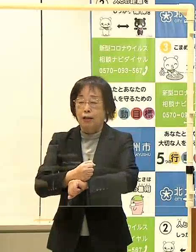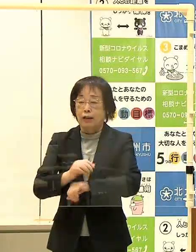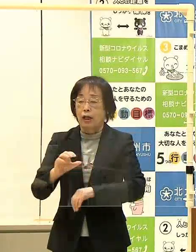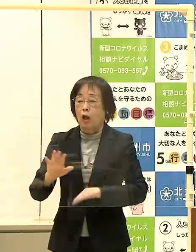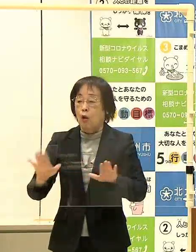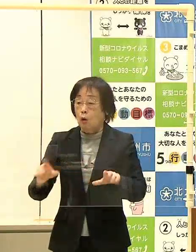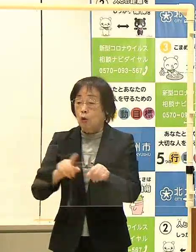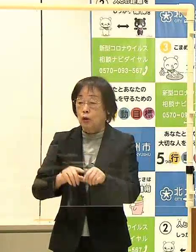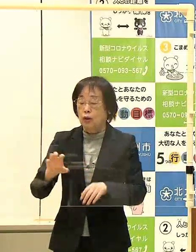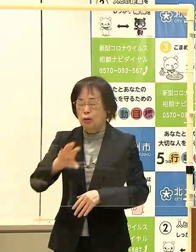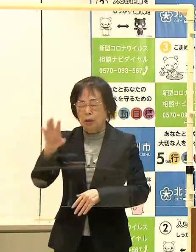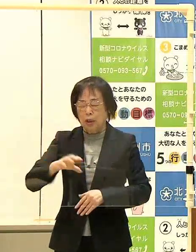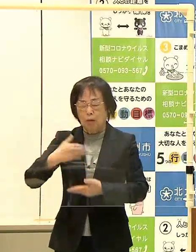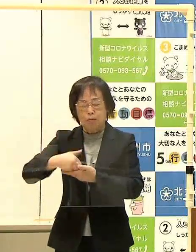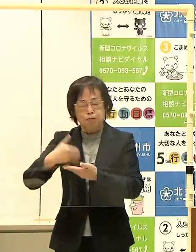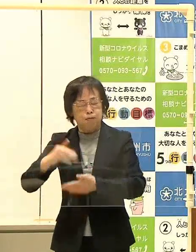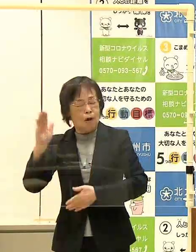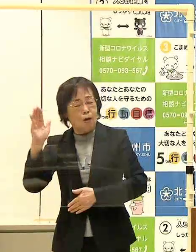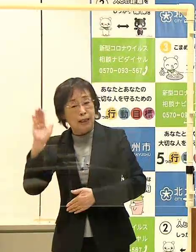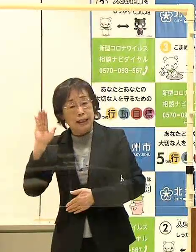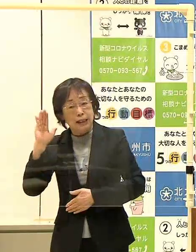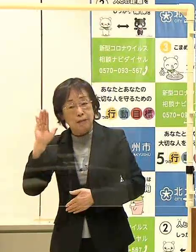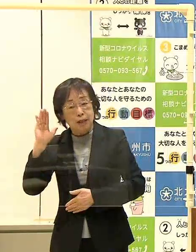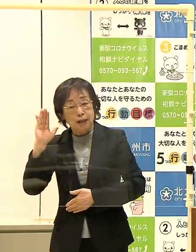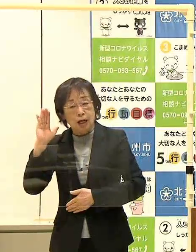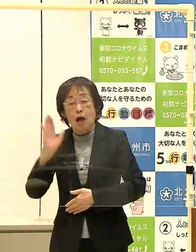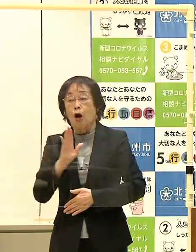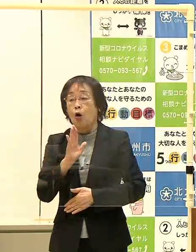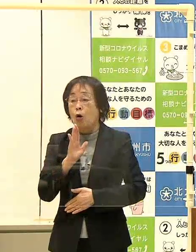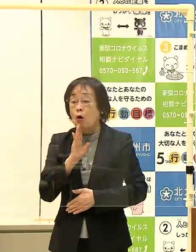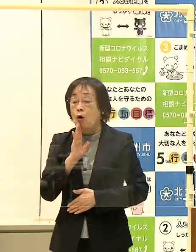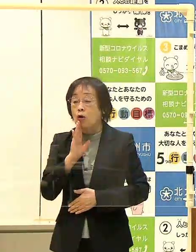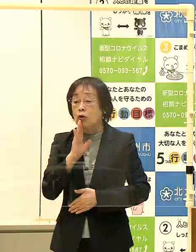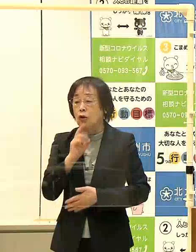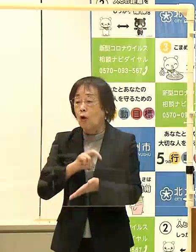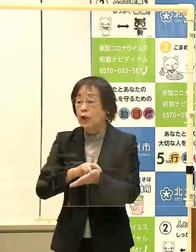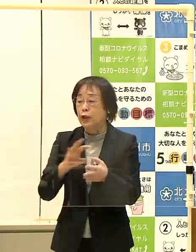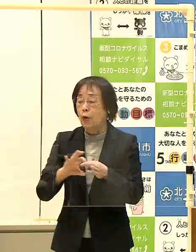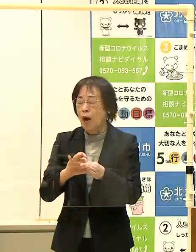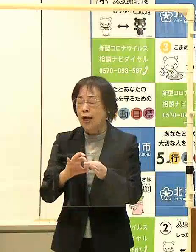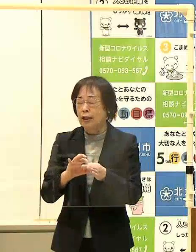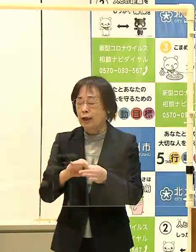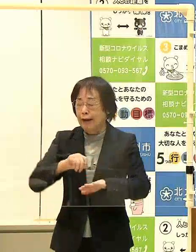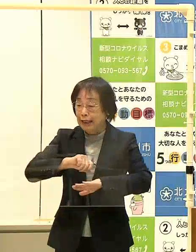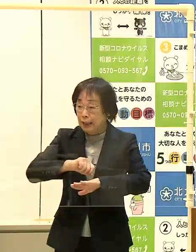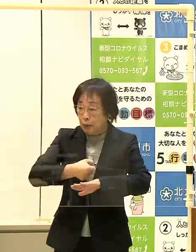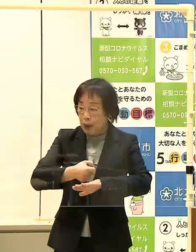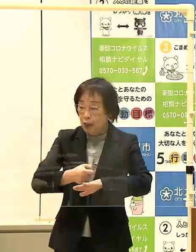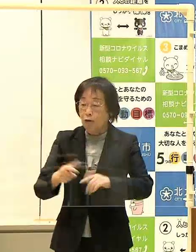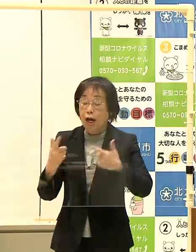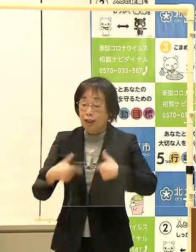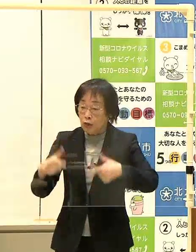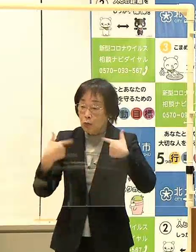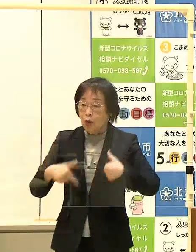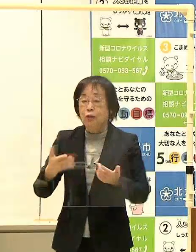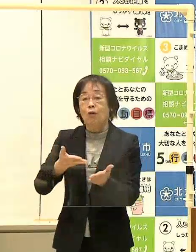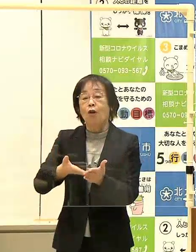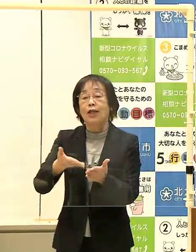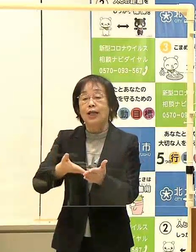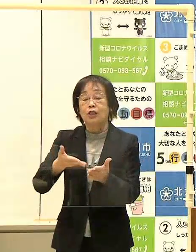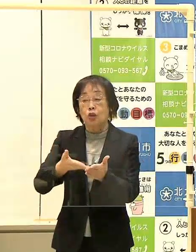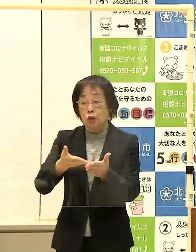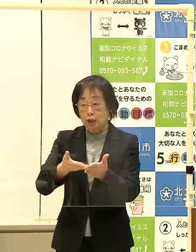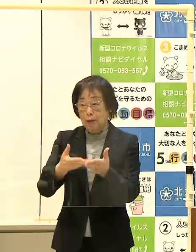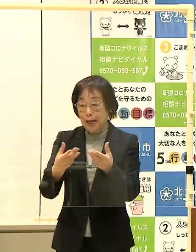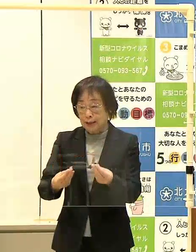ましたのでまあそうした意味では本当に厳しいいうことはあの常々申しておりますそれは